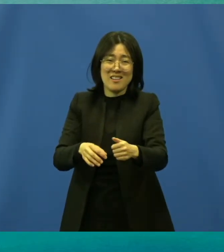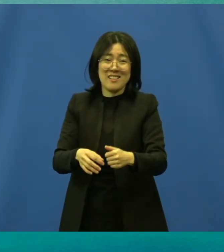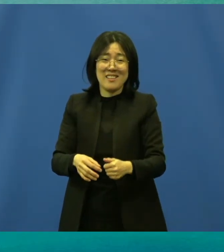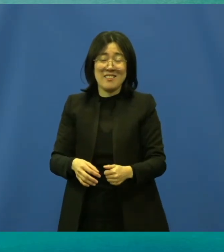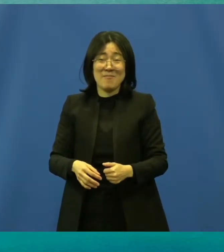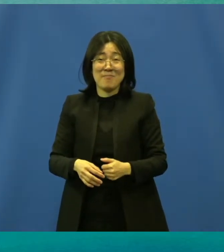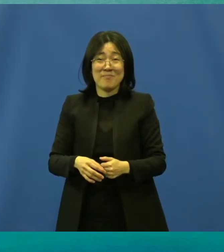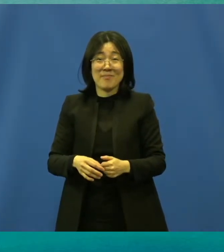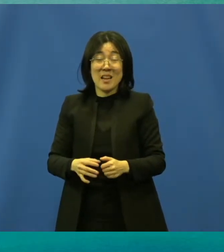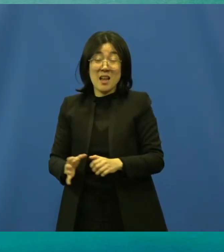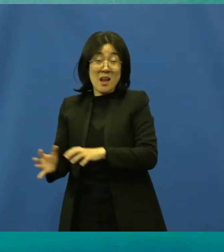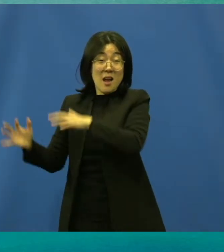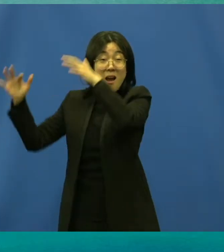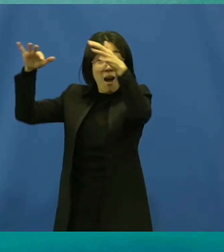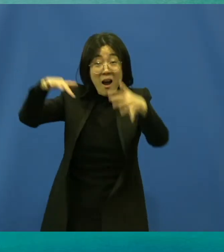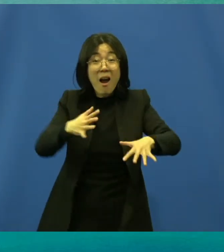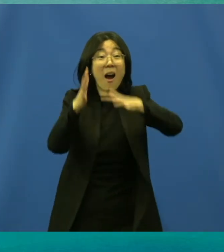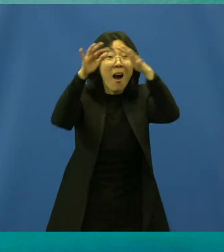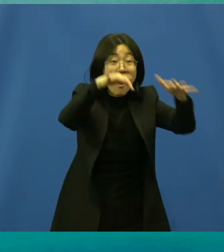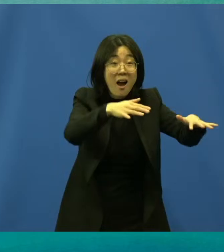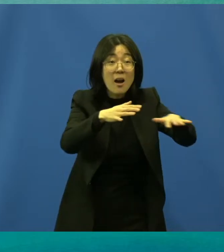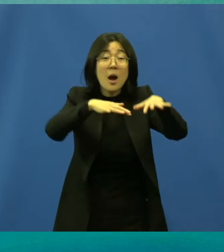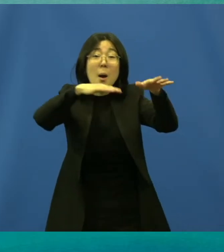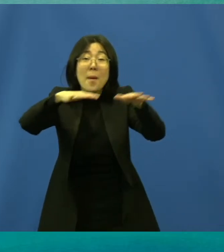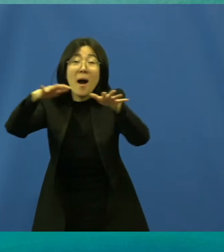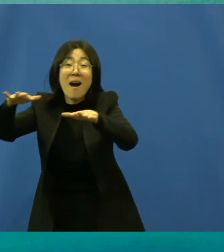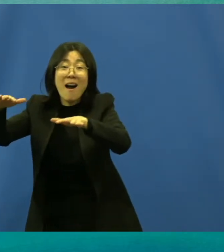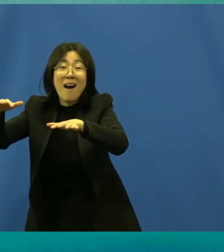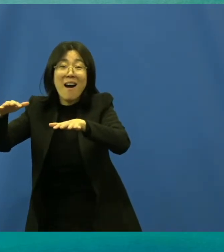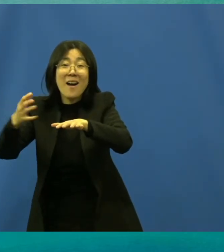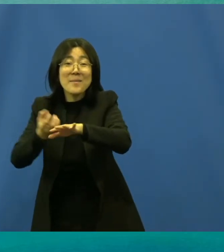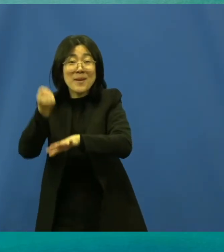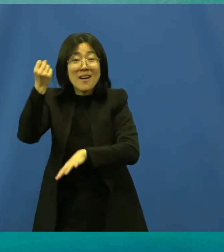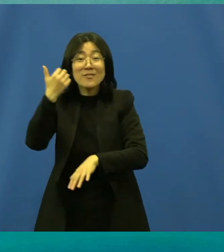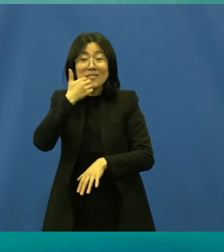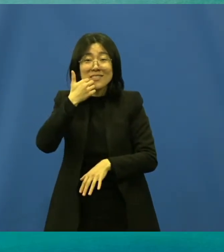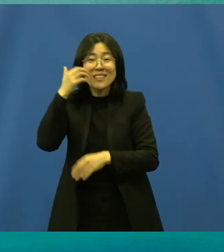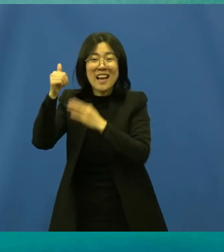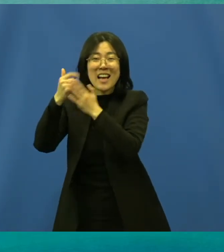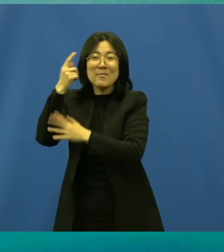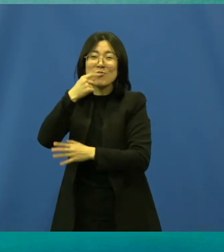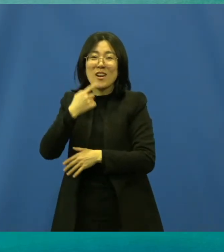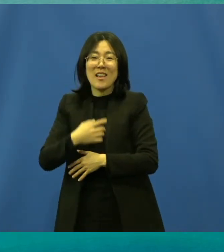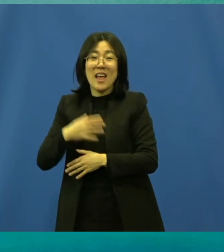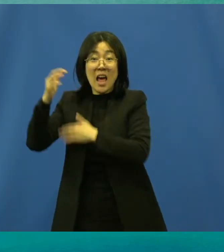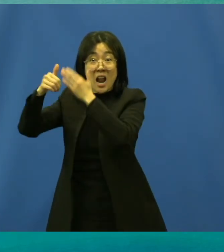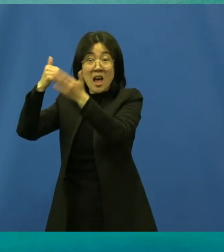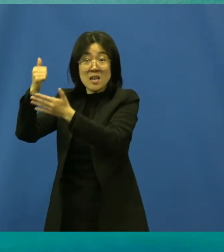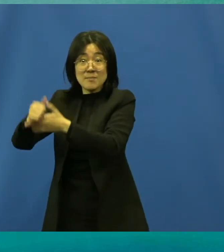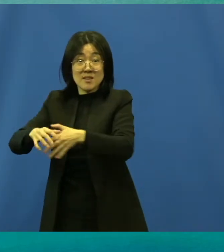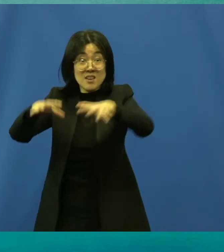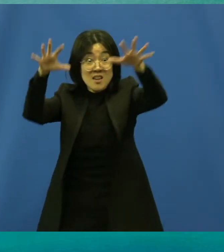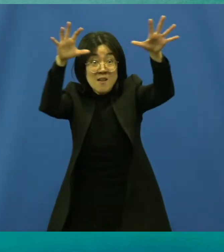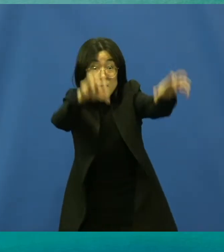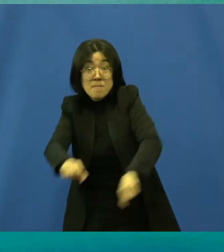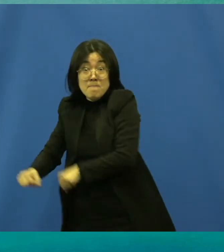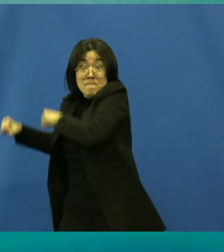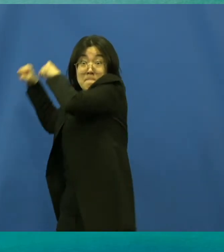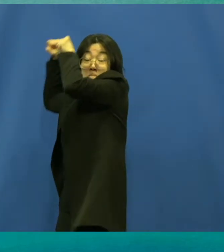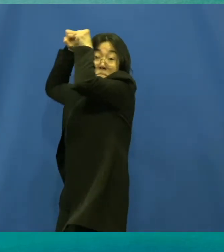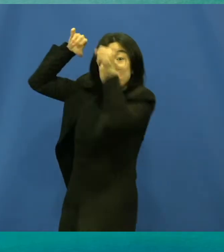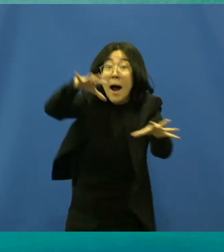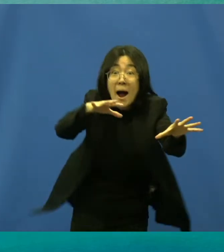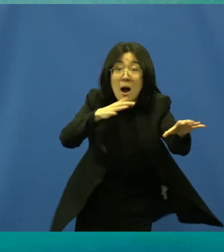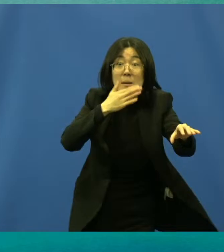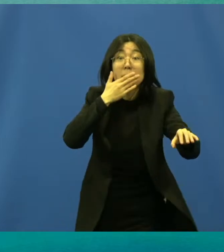자연적인 일이 아니라 하나님으로부터 일어난 일이라는 걸 이제 인정하는 것이죠. 자, 뭘 말하는 겁니까? 요나는 지금